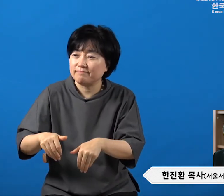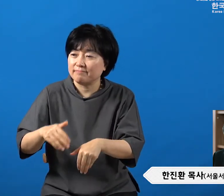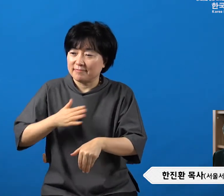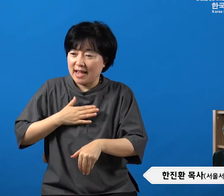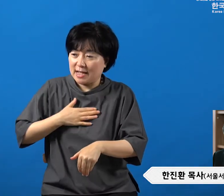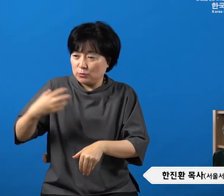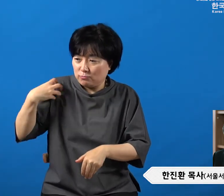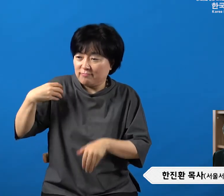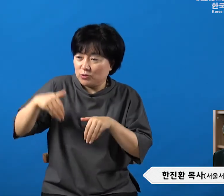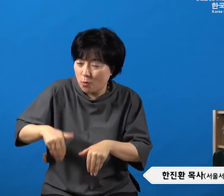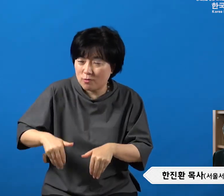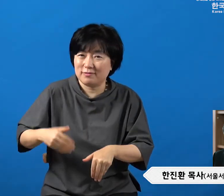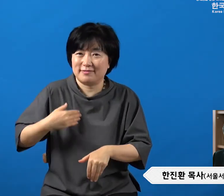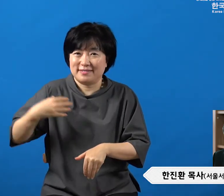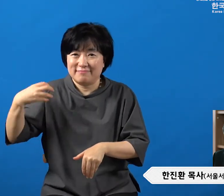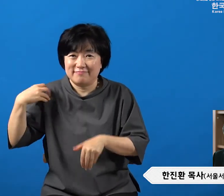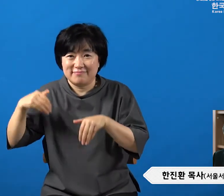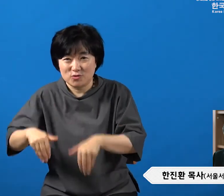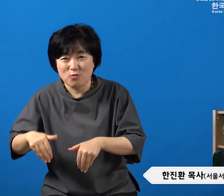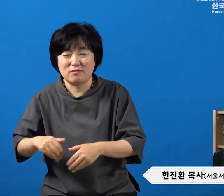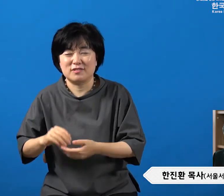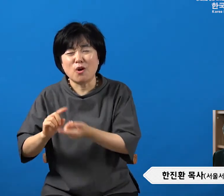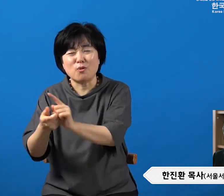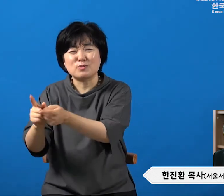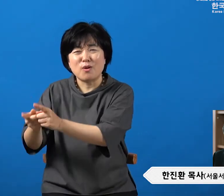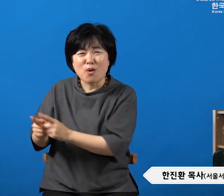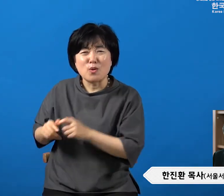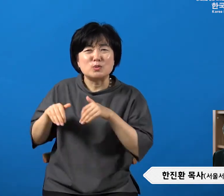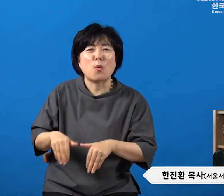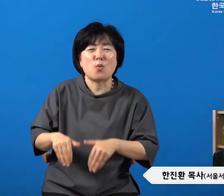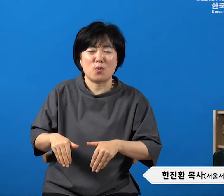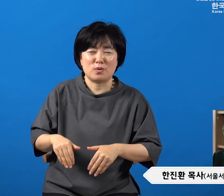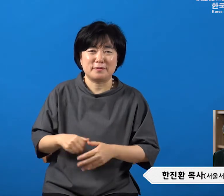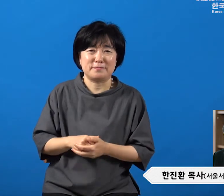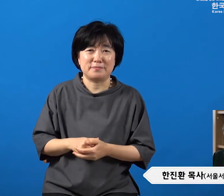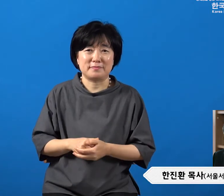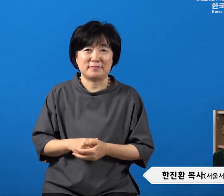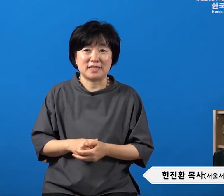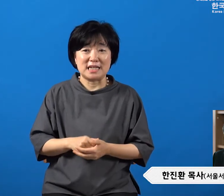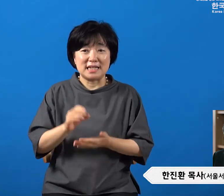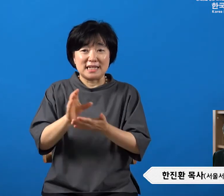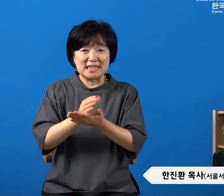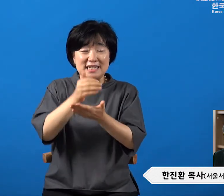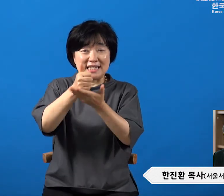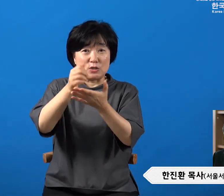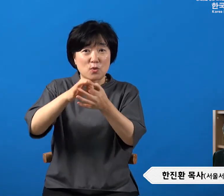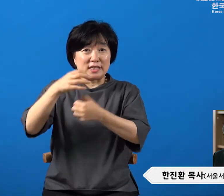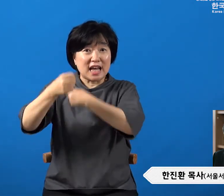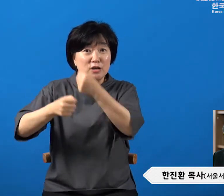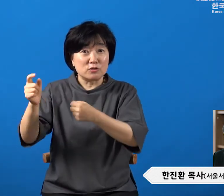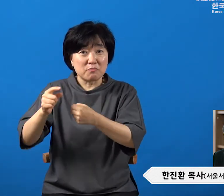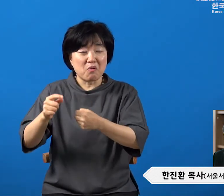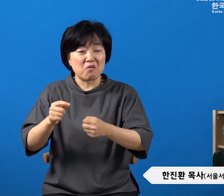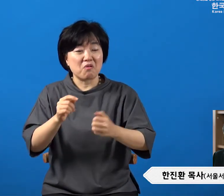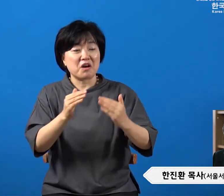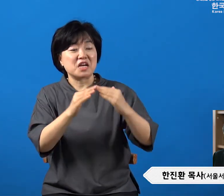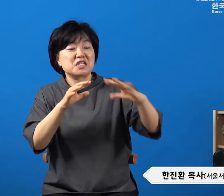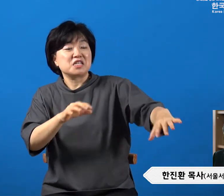사랑으로 서로 종노릇하라. 우리 그리스도인의 자유는 이웃 위에 군림하는 자유가